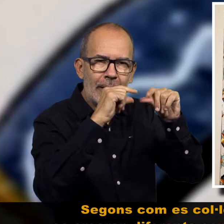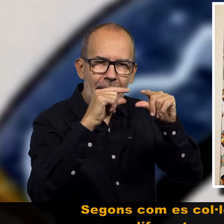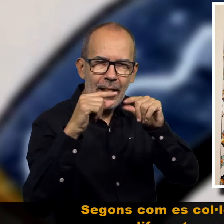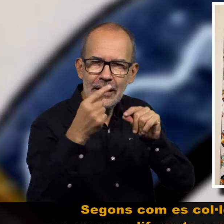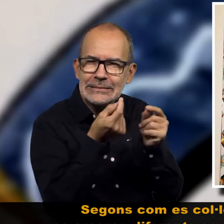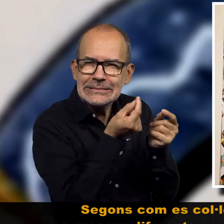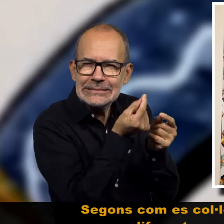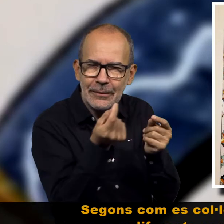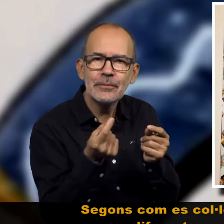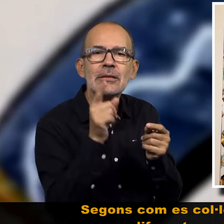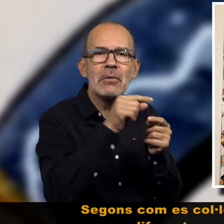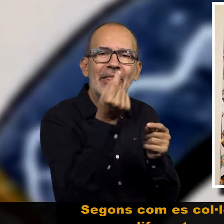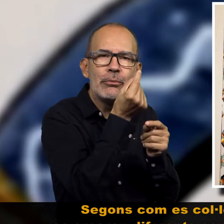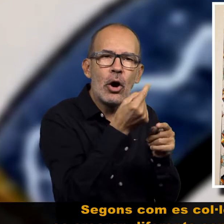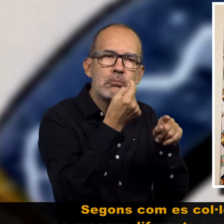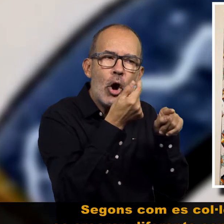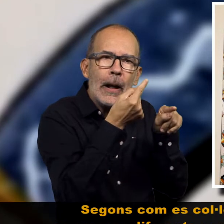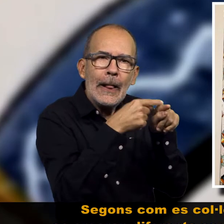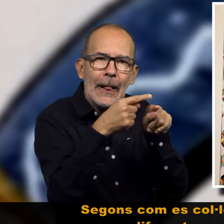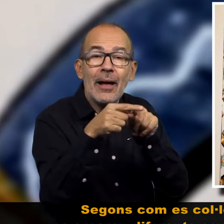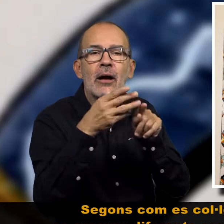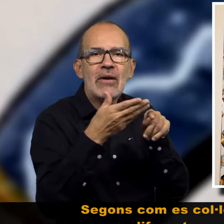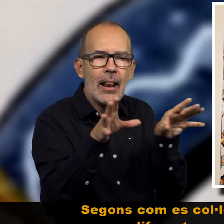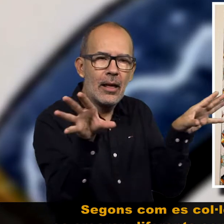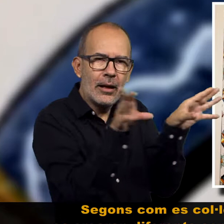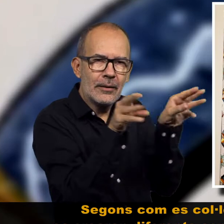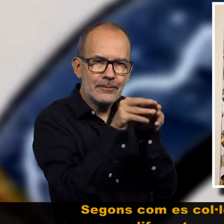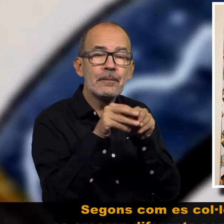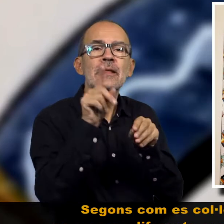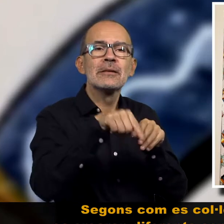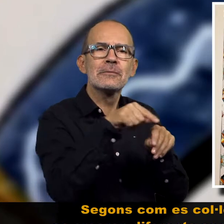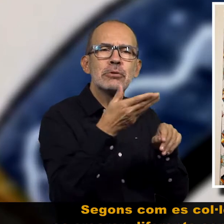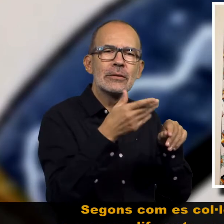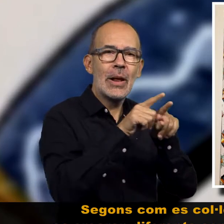Segons com es col·loquin les rajoles, es crearan diferents combinacions de dibuix.